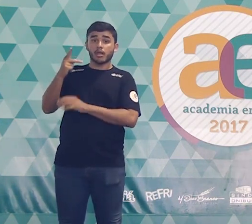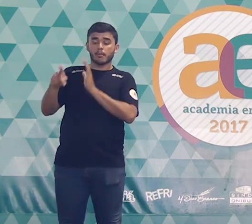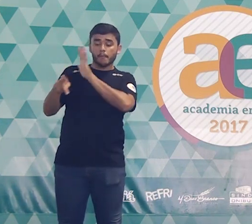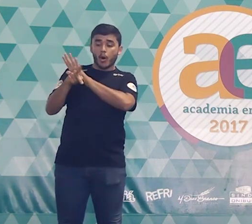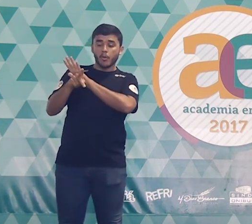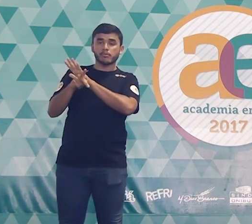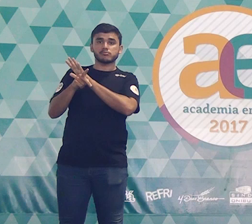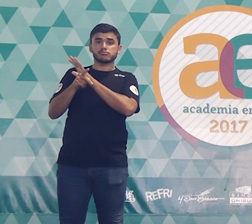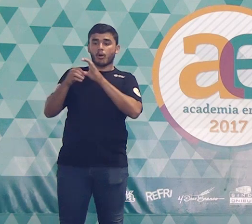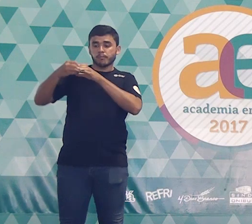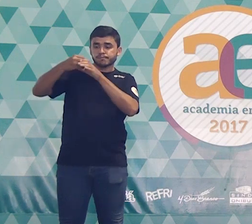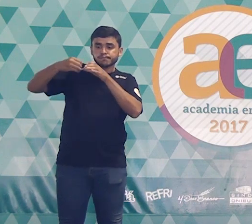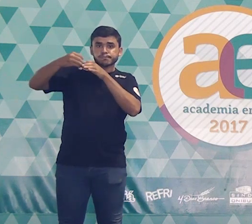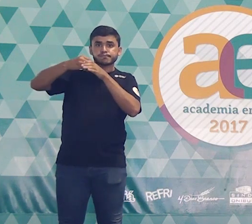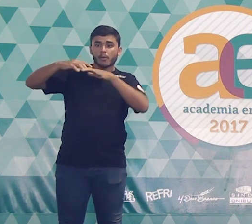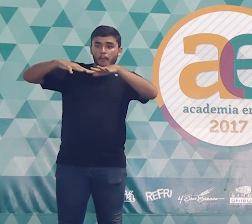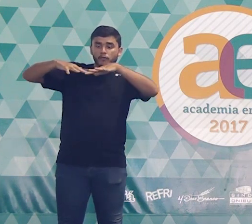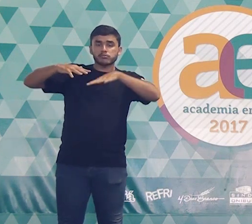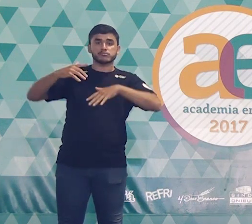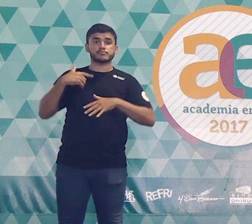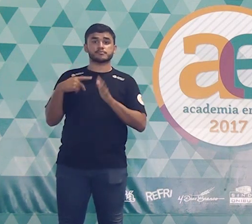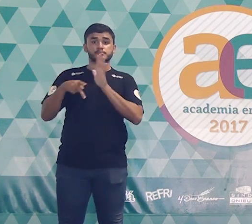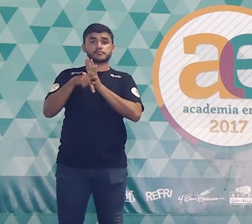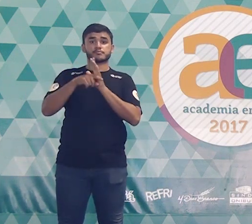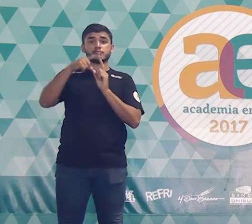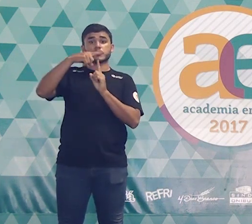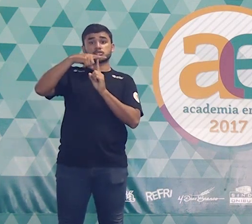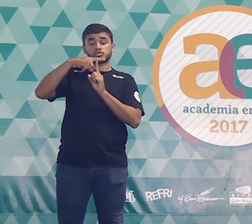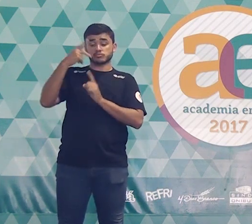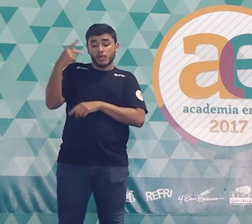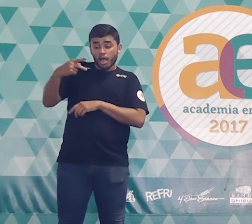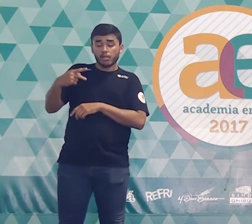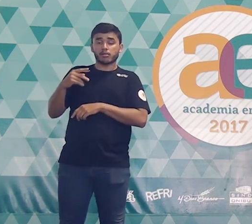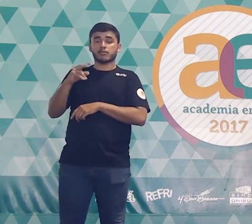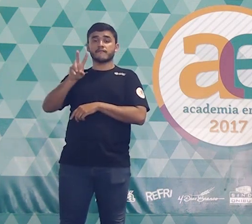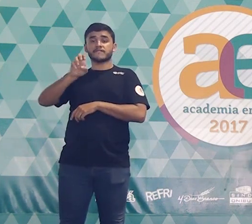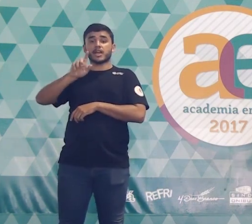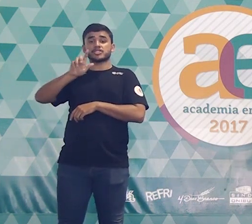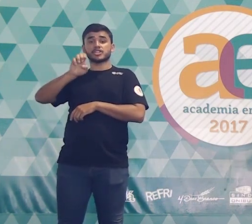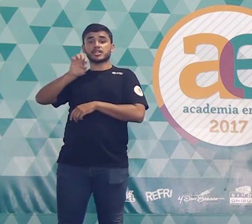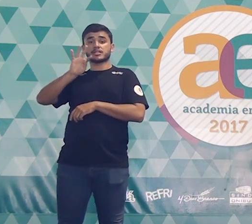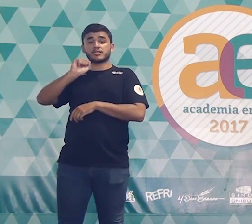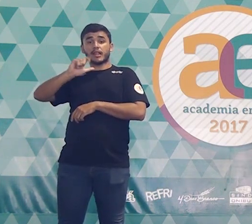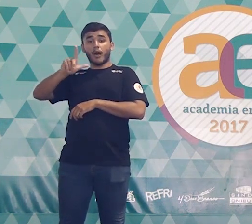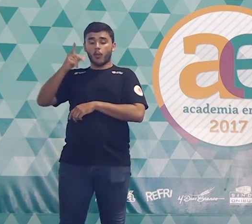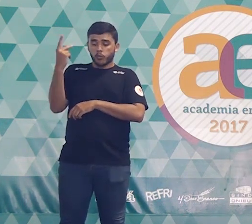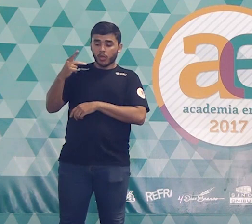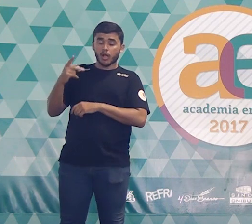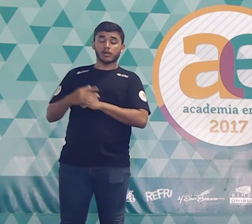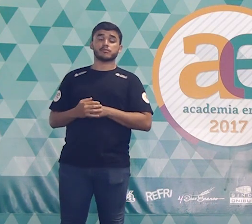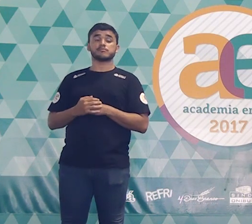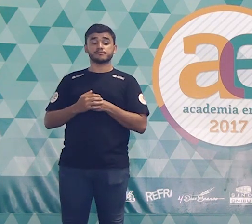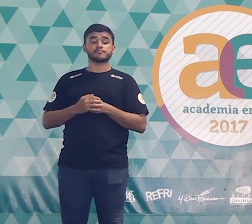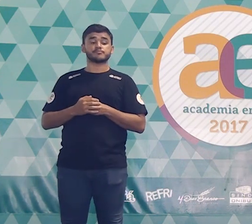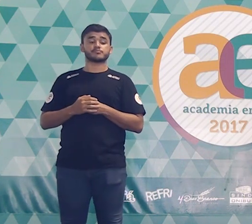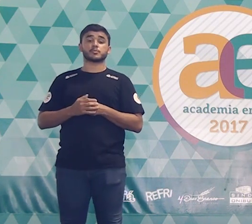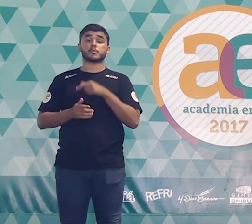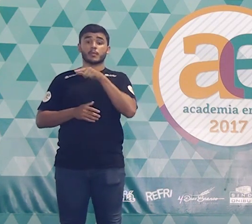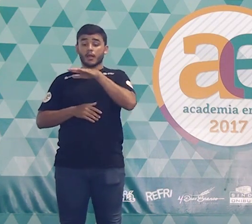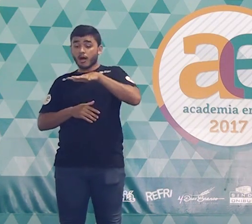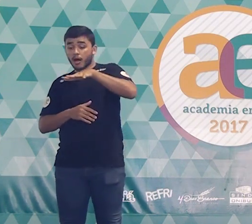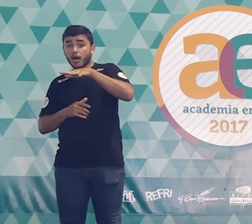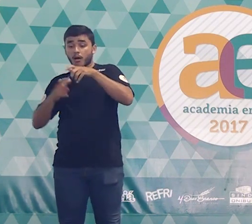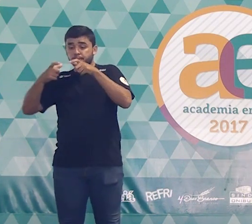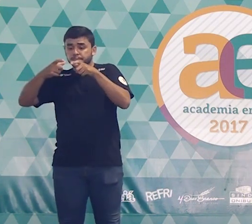tá certo? Da célula vegetal, ou perdão, do tecido vegetal. E aquele espaço que está lá é